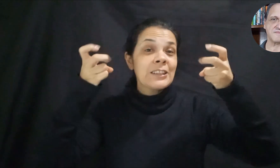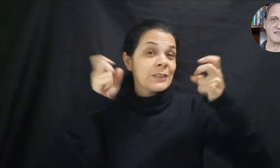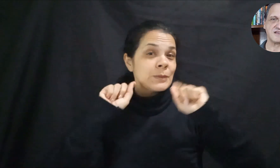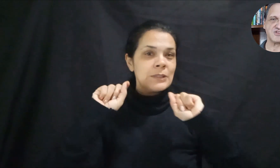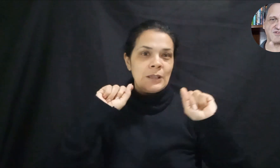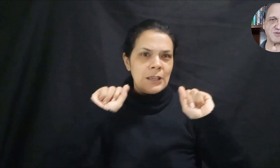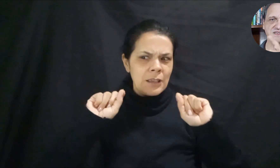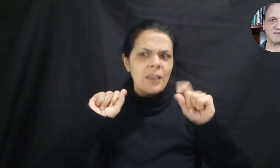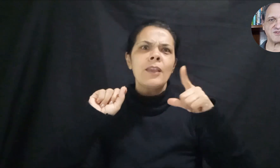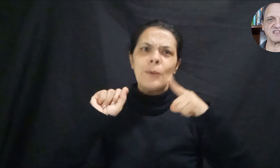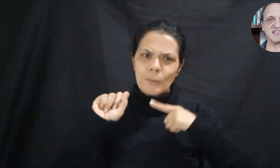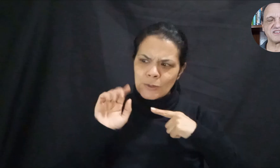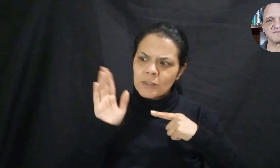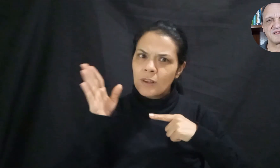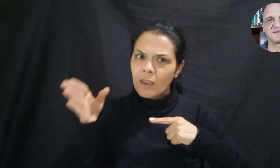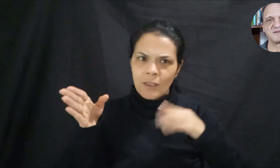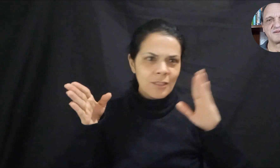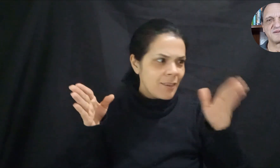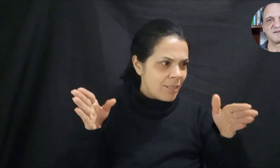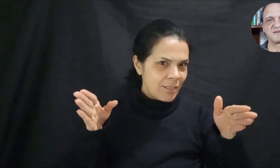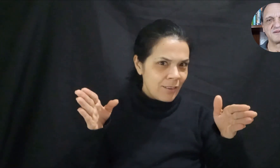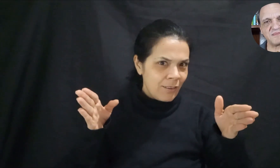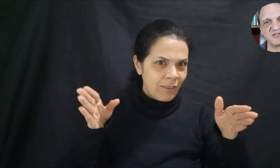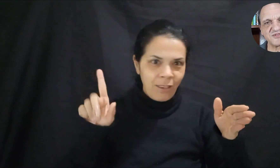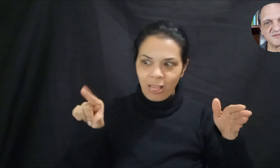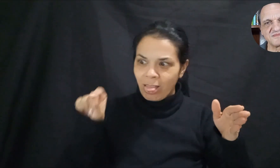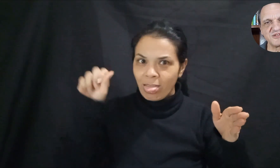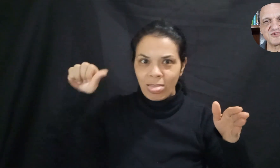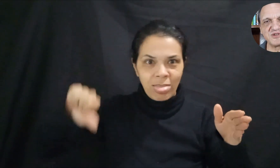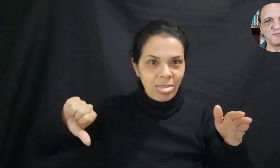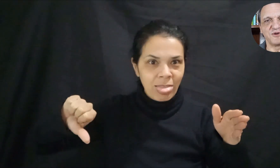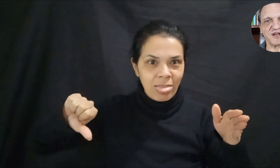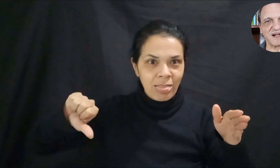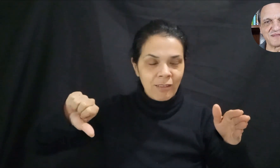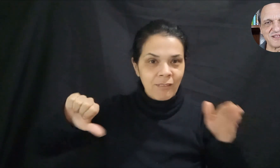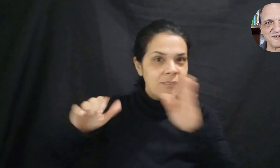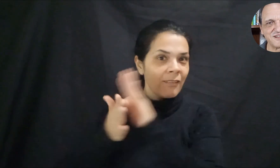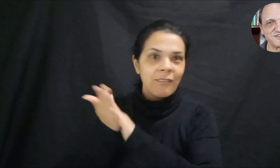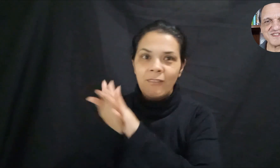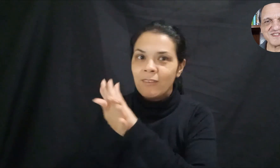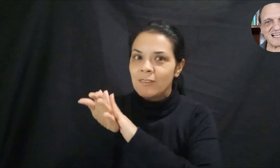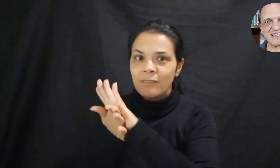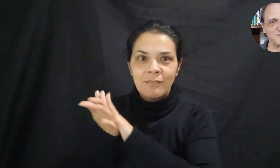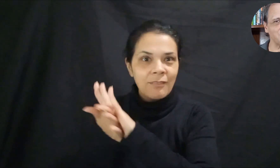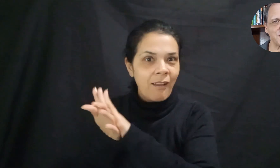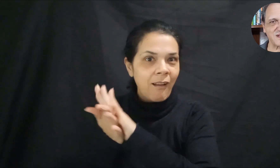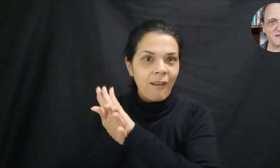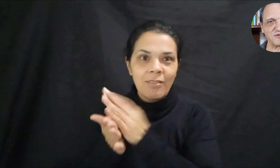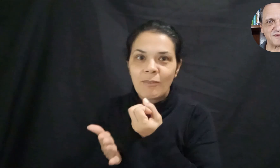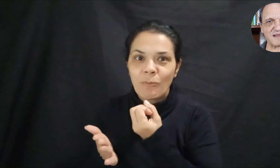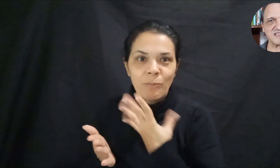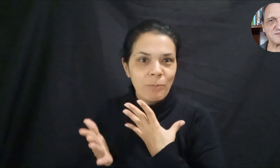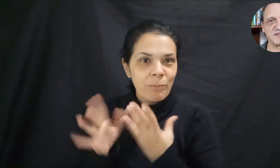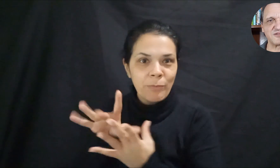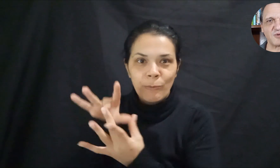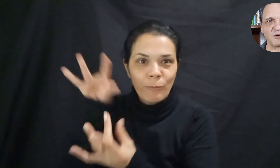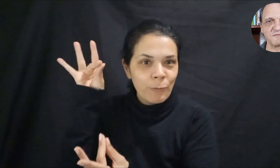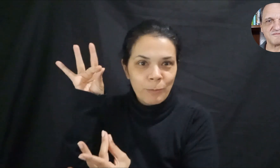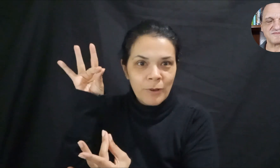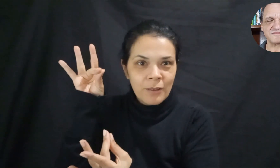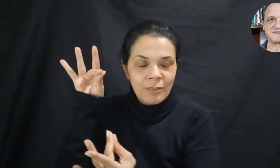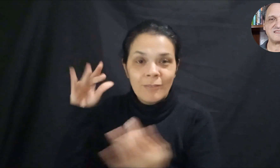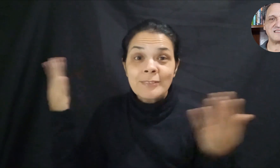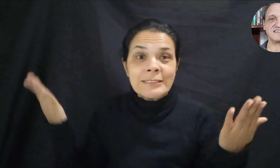espiritual, nós vamos perceber o seguinte: puxa, eu tinha dois caminhos e eu escolhi o pior caminho. Não fiz nada pelo outro caminho, pela parte